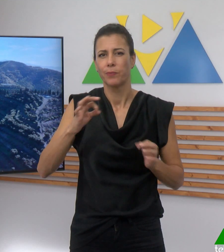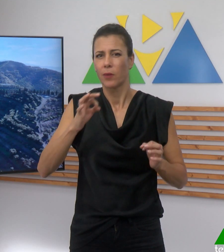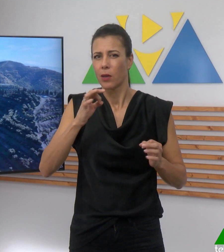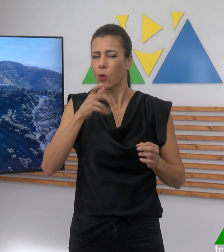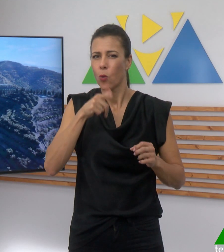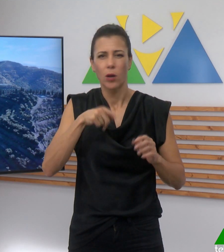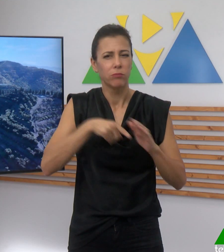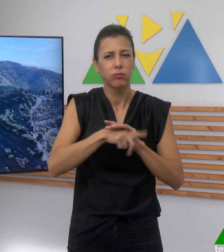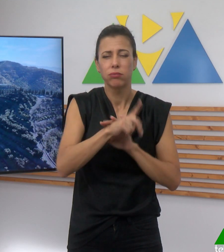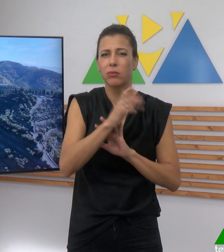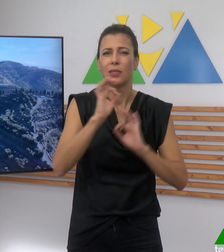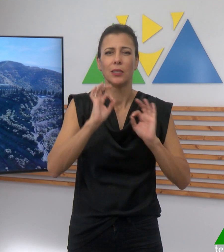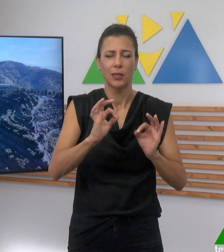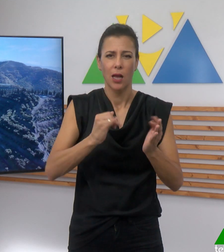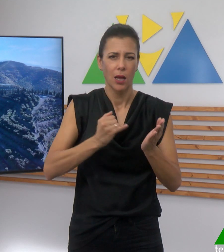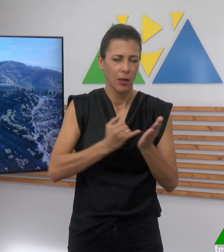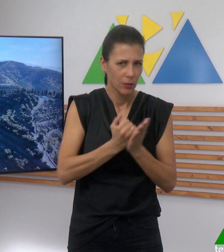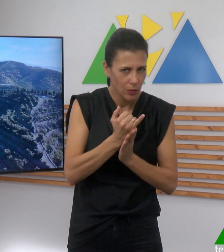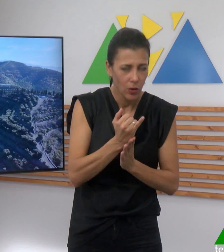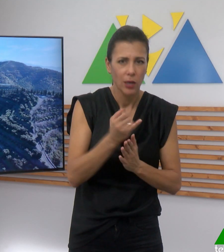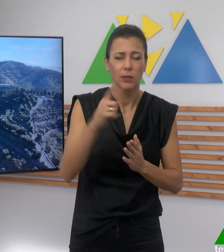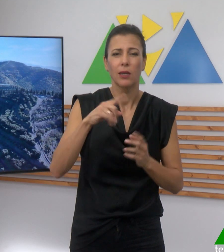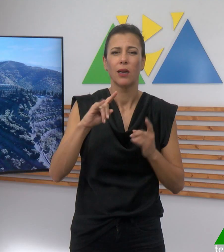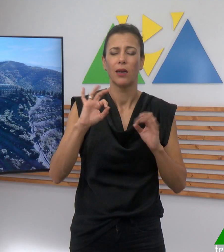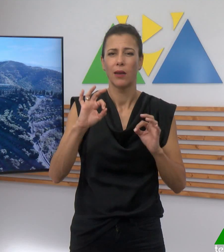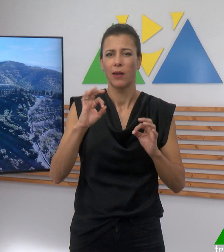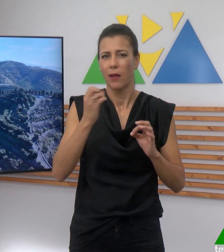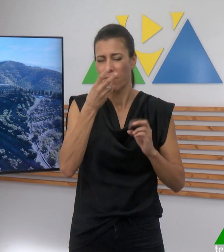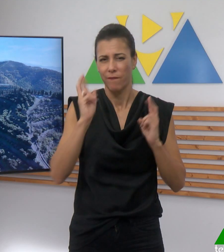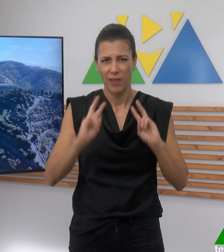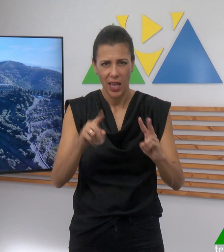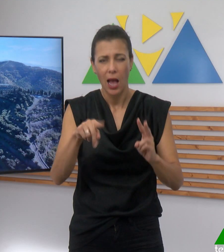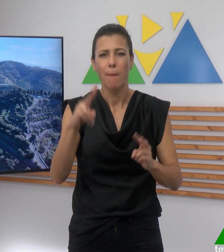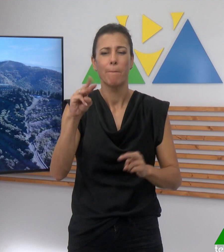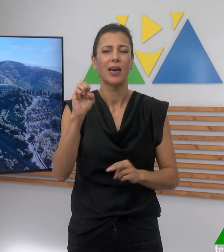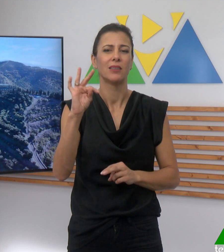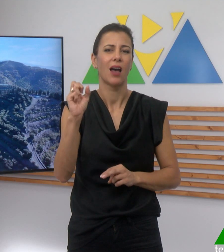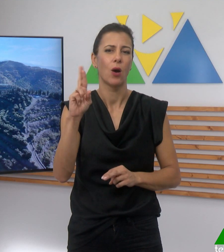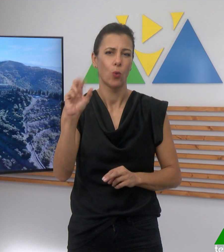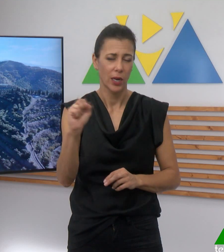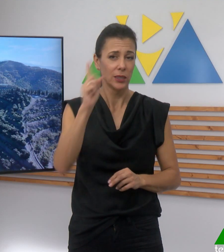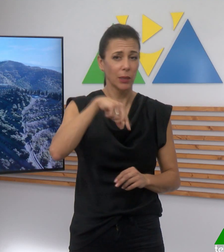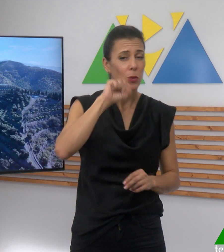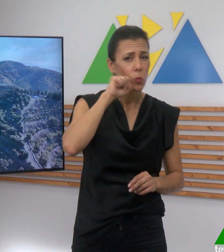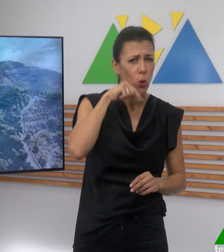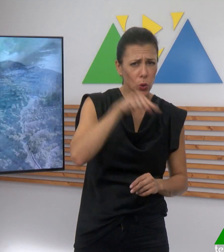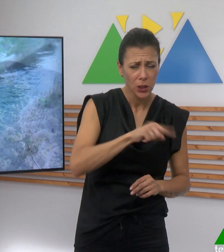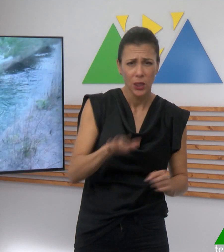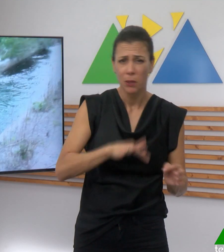de motril la Vega Perdón La Vega patura La Vega de motril y la vega de paterna sin la construcción de la cequa no